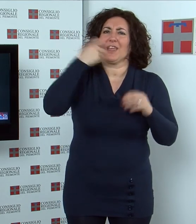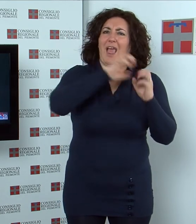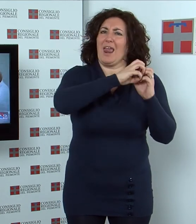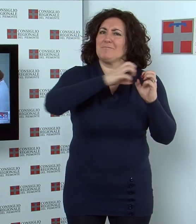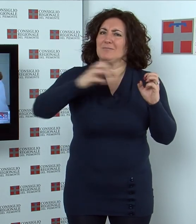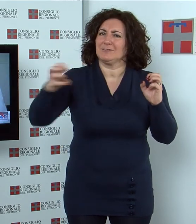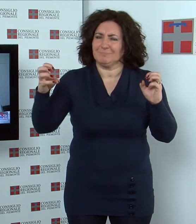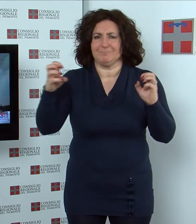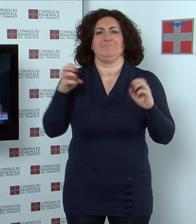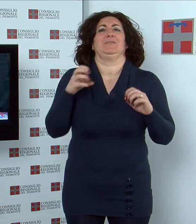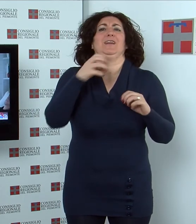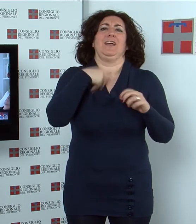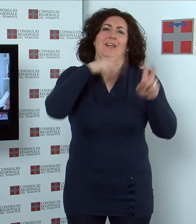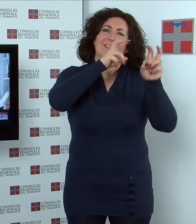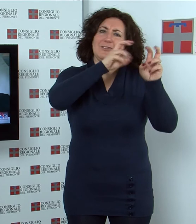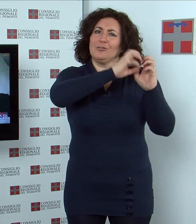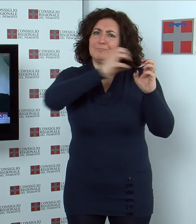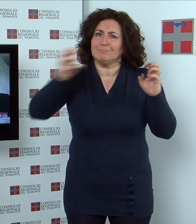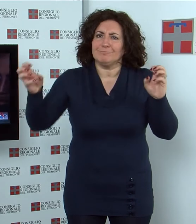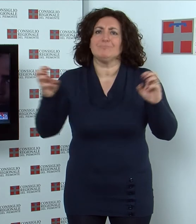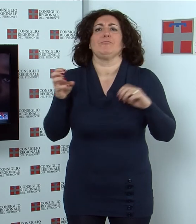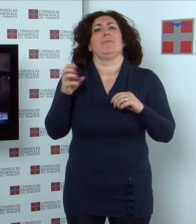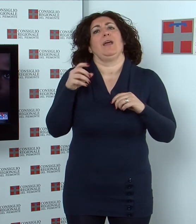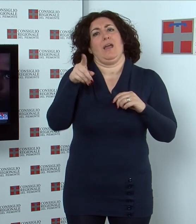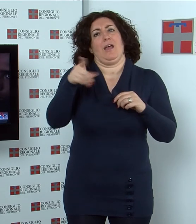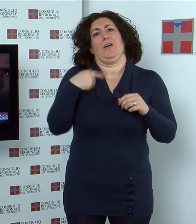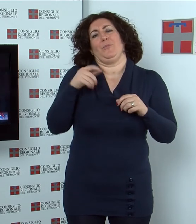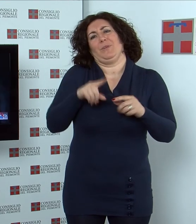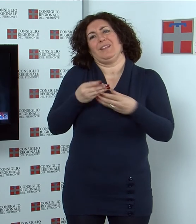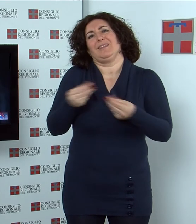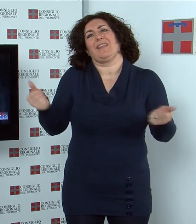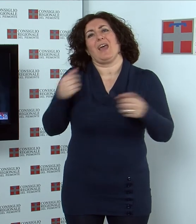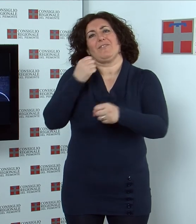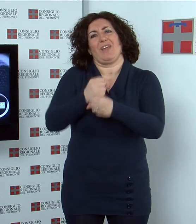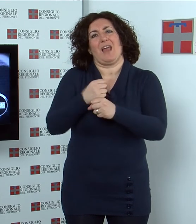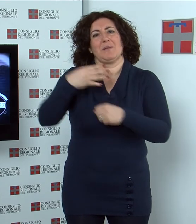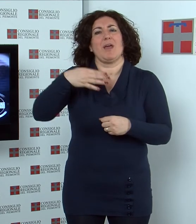Quasi amici di Olivier Nakache ed Eric Toledano e Terraferma di Emanuele Crialese.